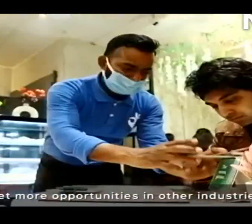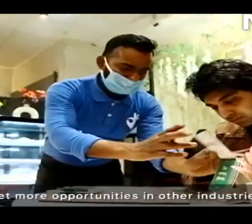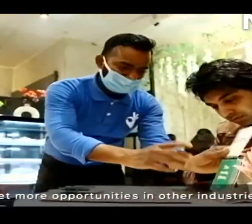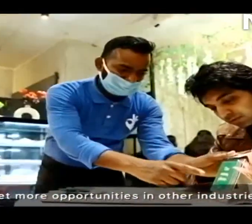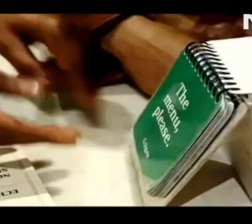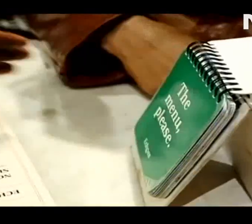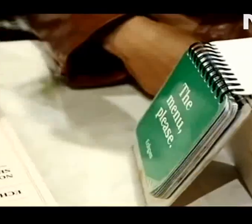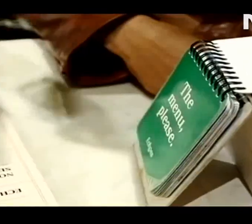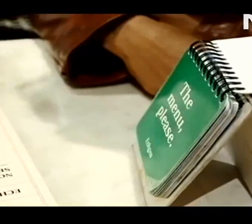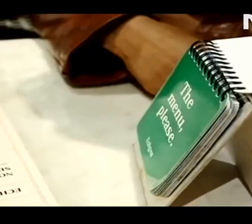मिले।